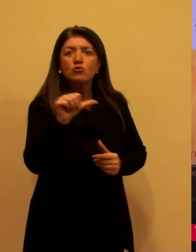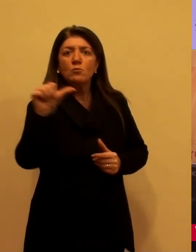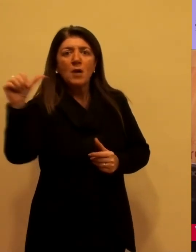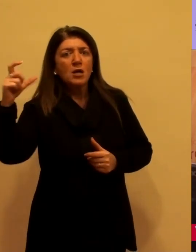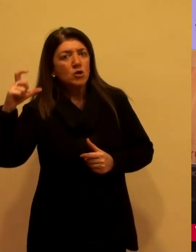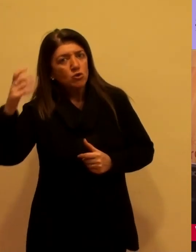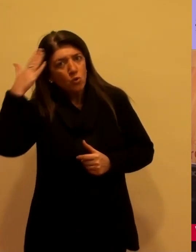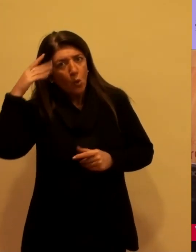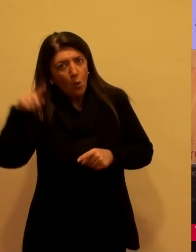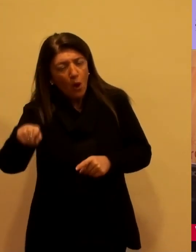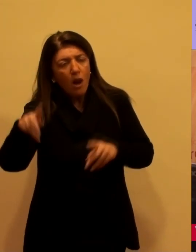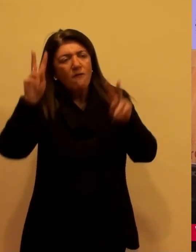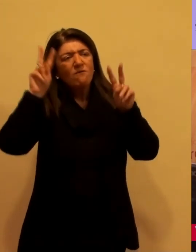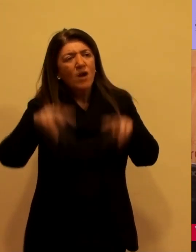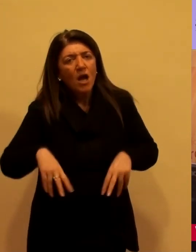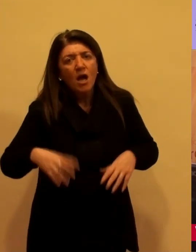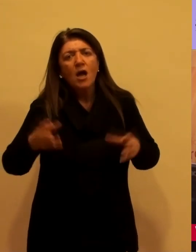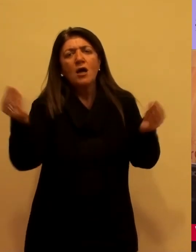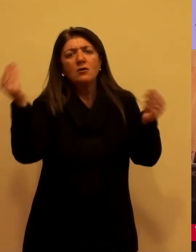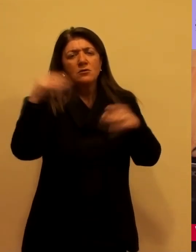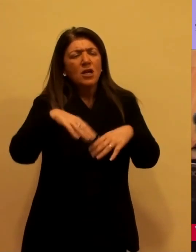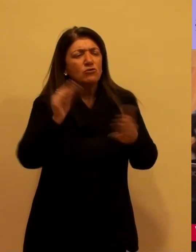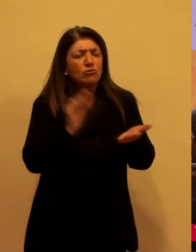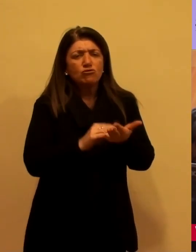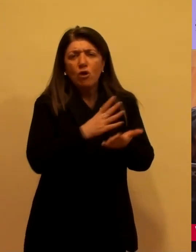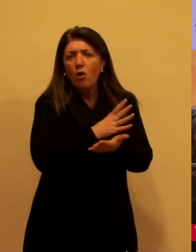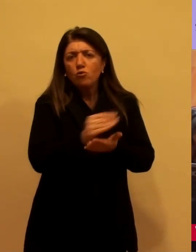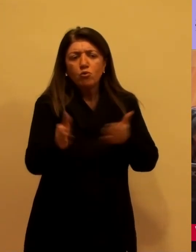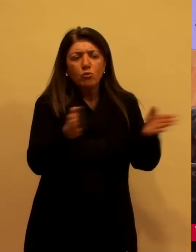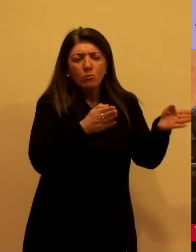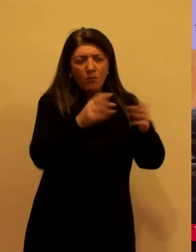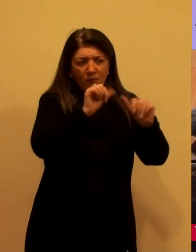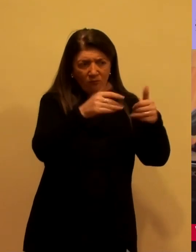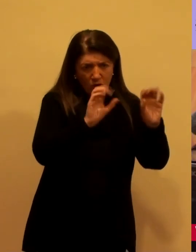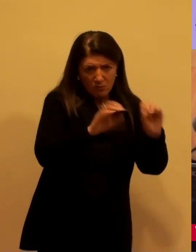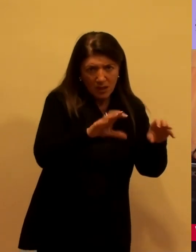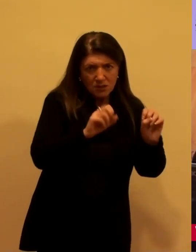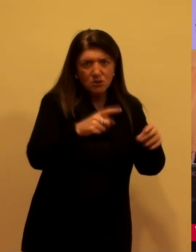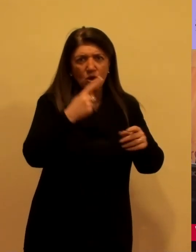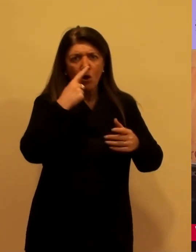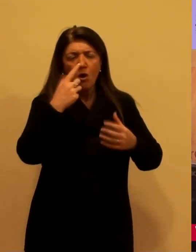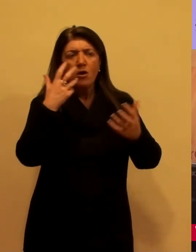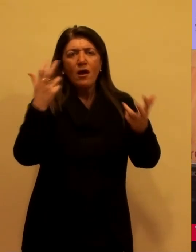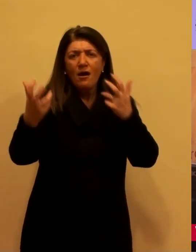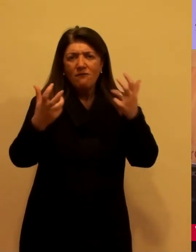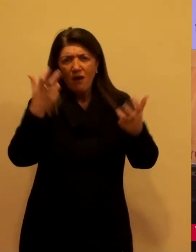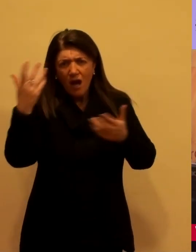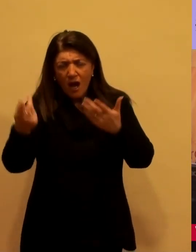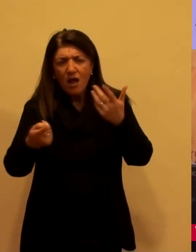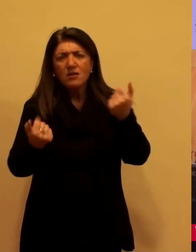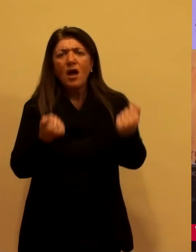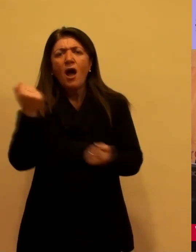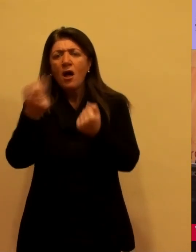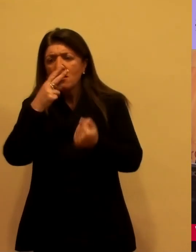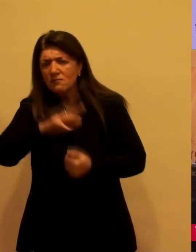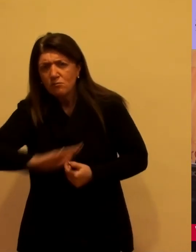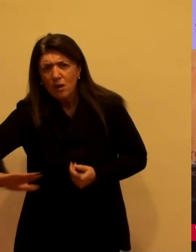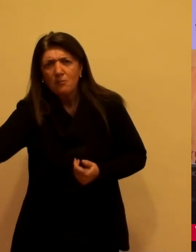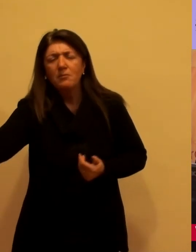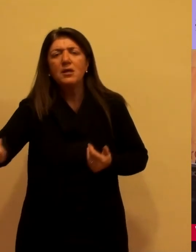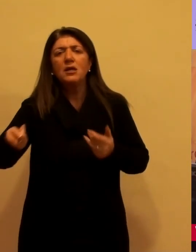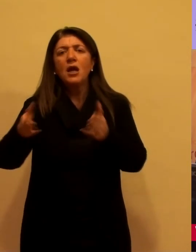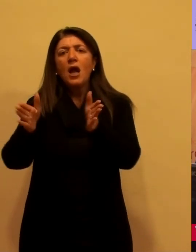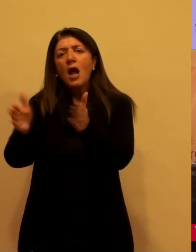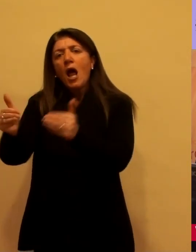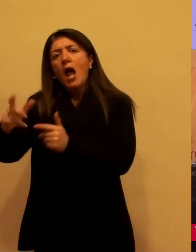tutto, quindi momenti di formazione, eventi, attività per i piccoli, una sorta di campus estivo in lingua inglese